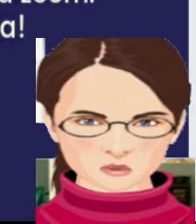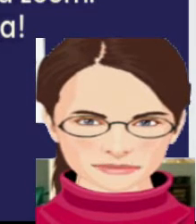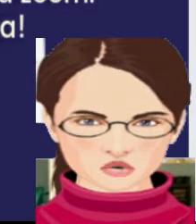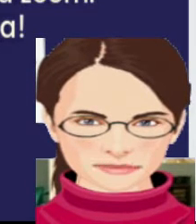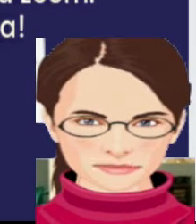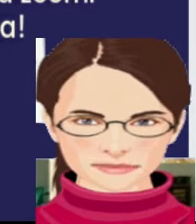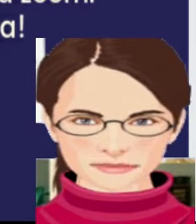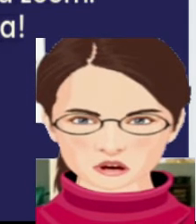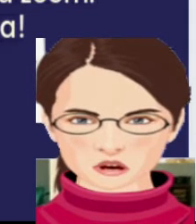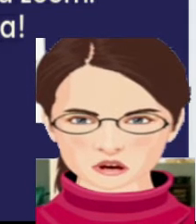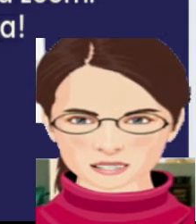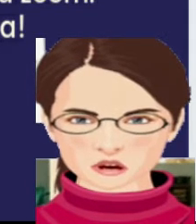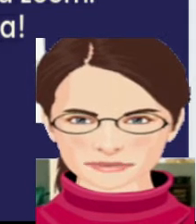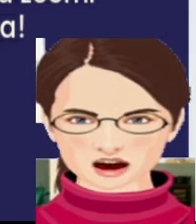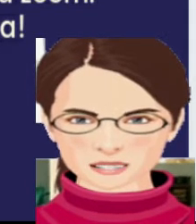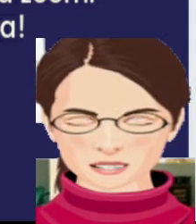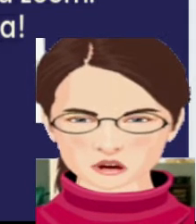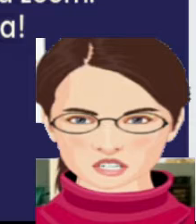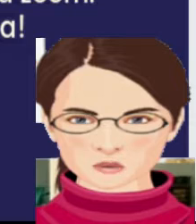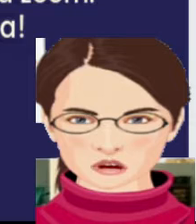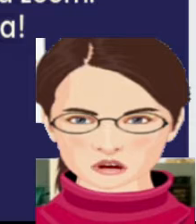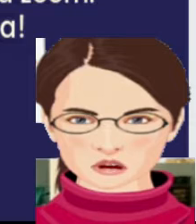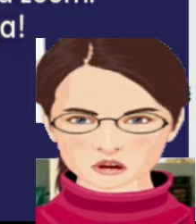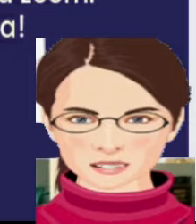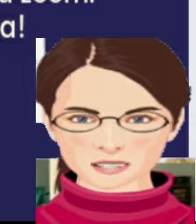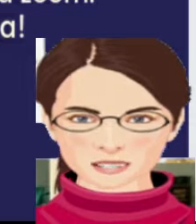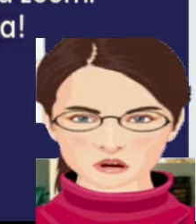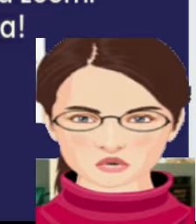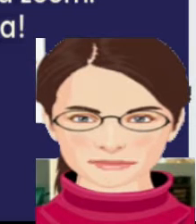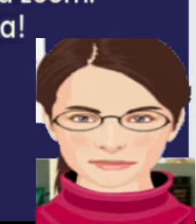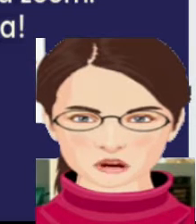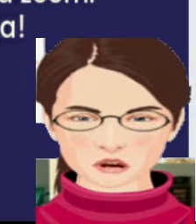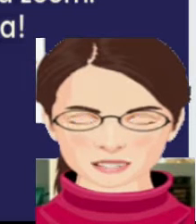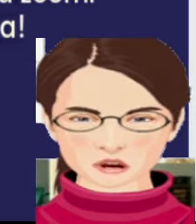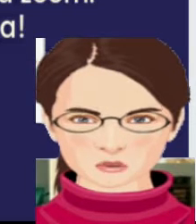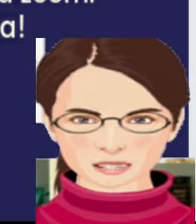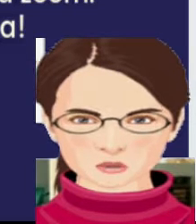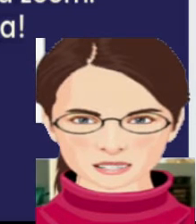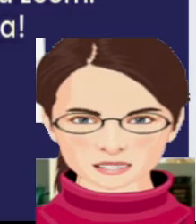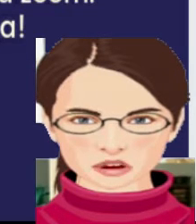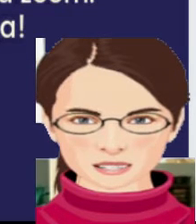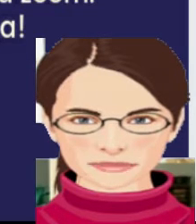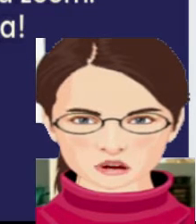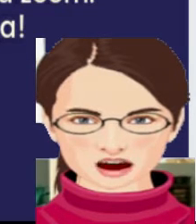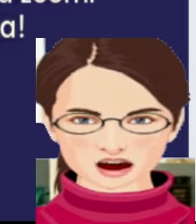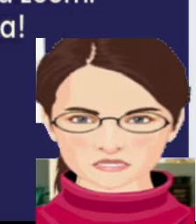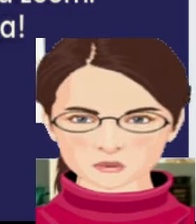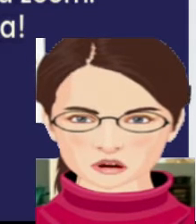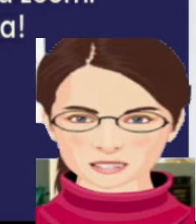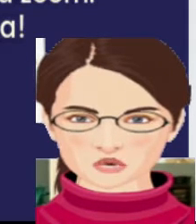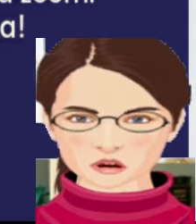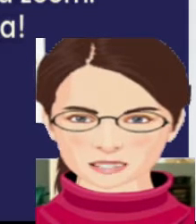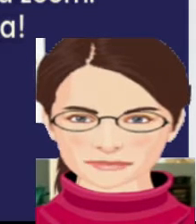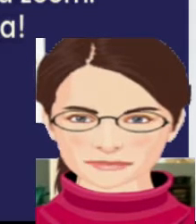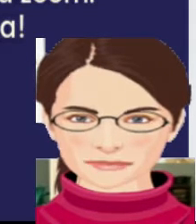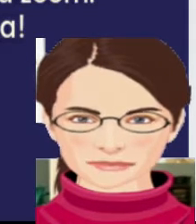encontro síncrono. Prepare-se para o nosso debate lendo o artigo com tema O Nível Sintático 2 que está no nosso livro